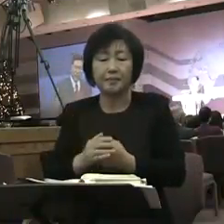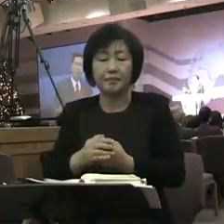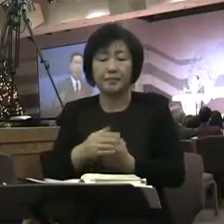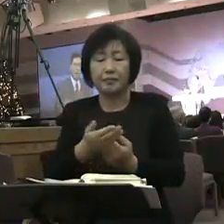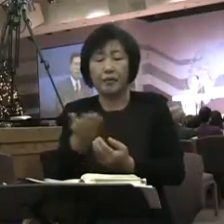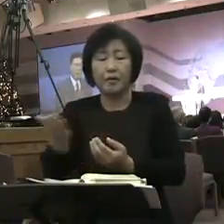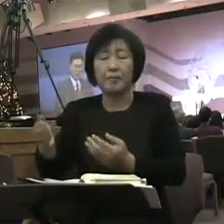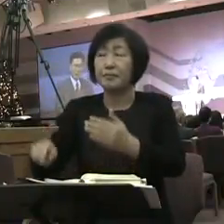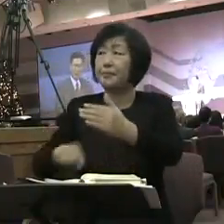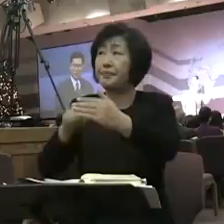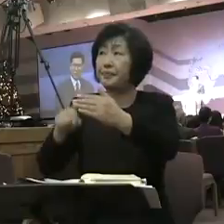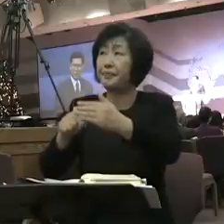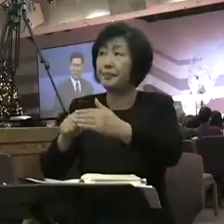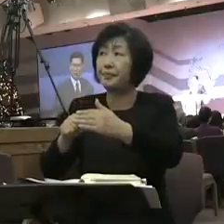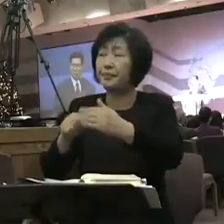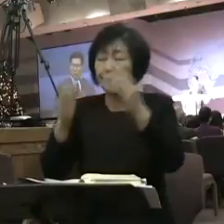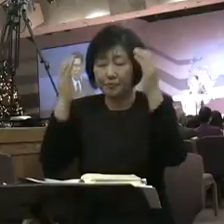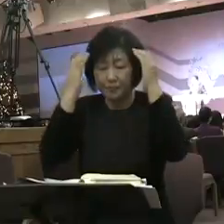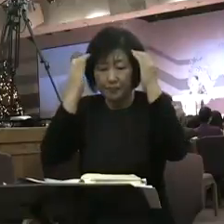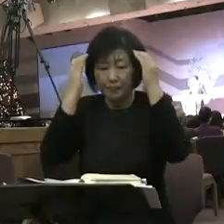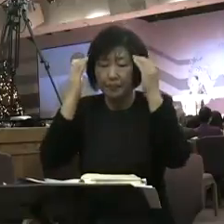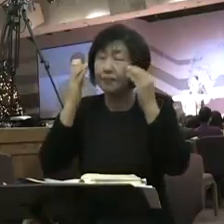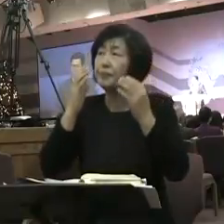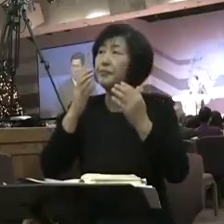속에 다양한 고난으로 작용을 할 수가 있습니다.